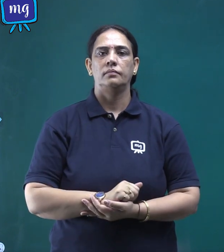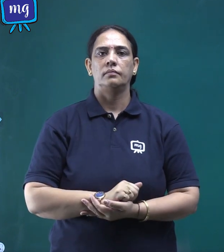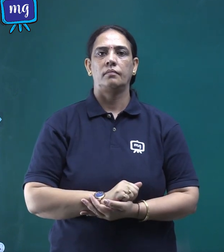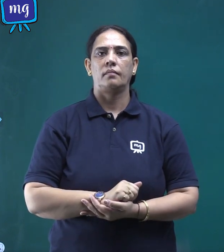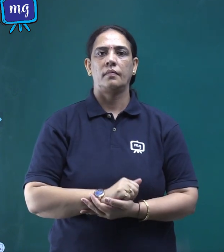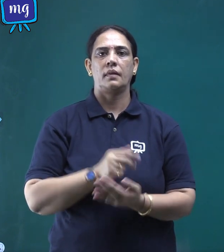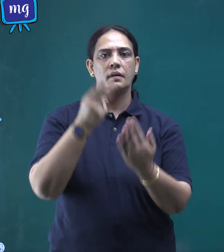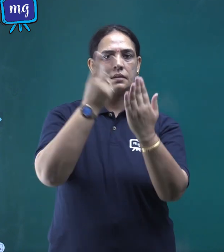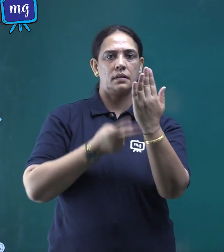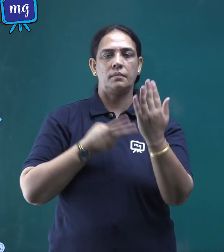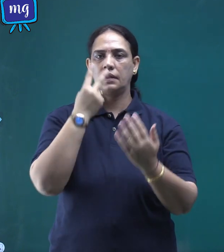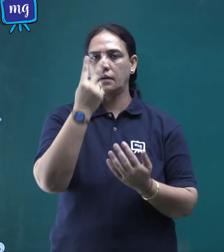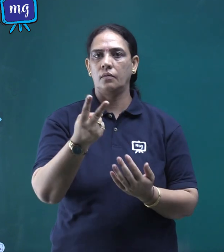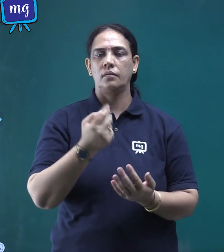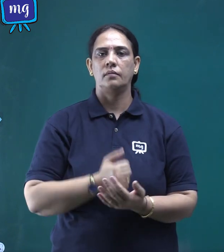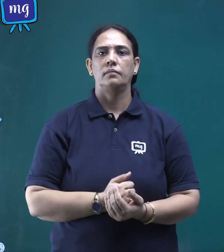चित्र में देखो,